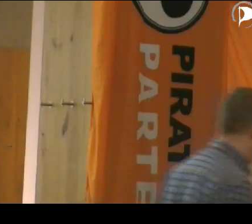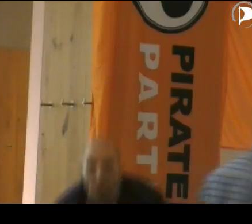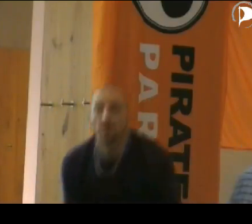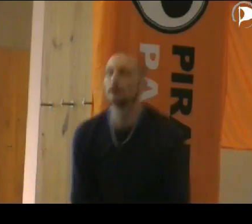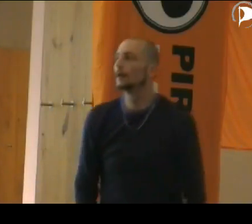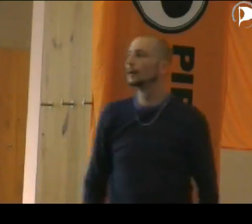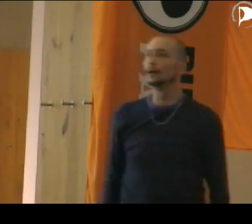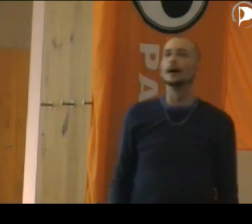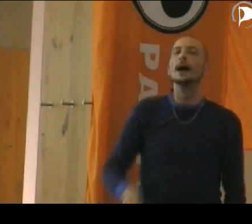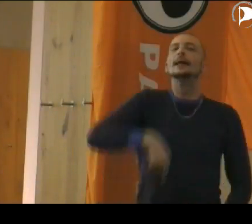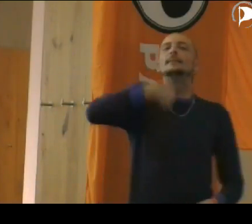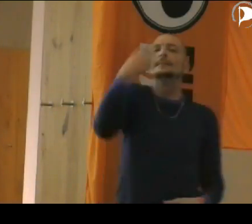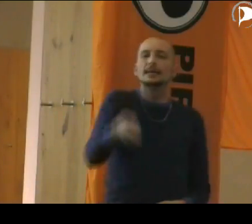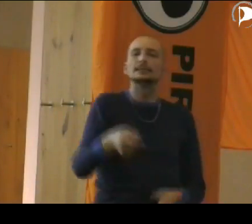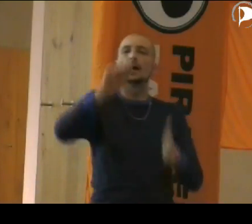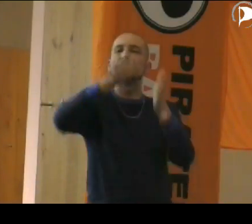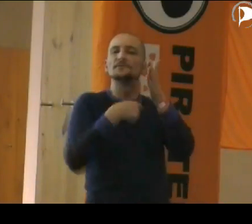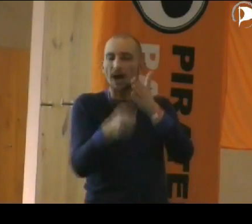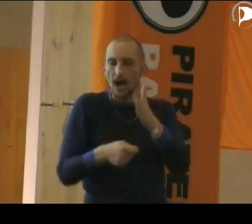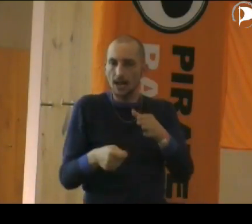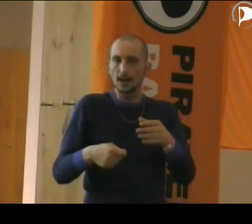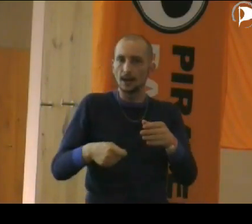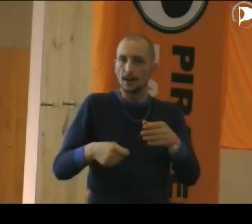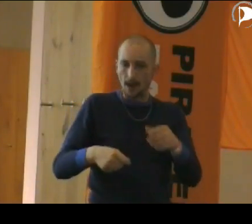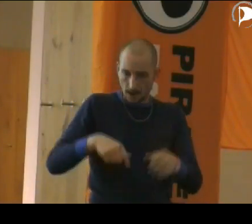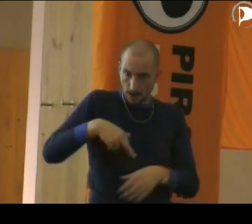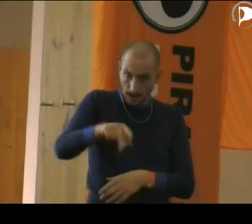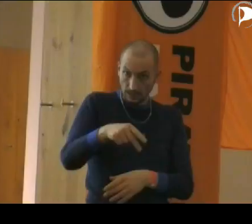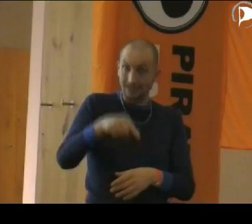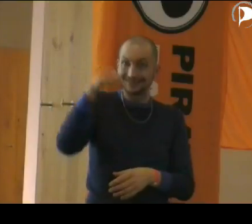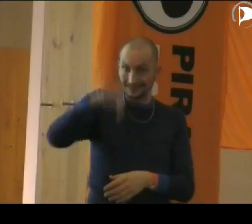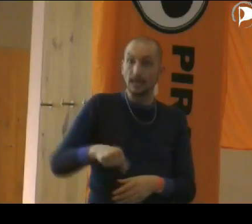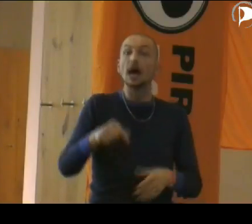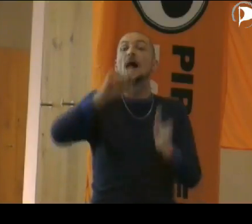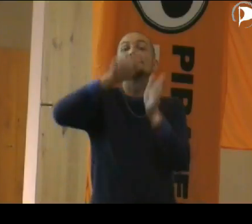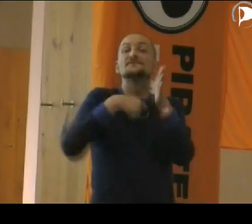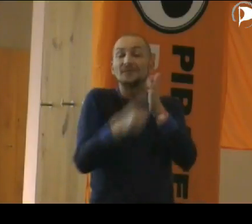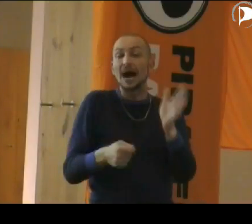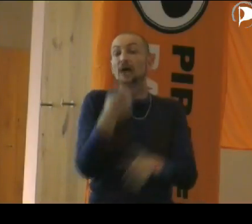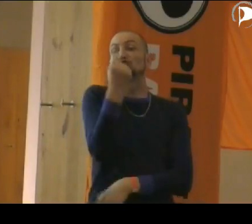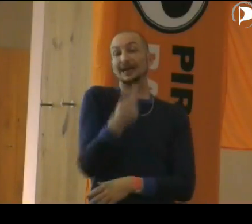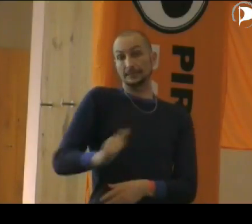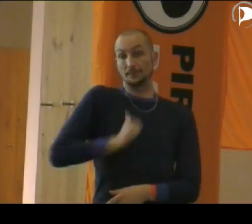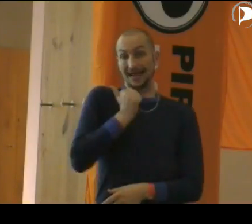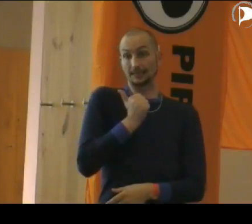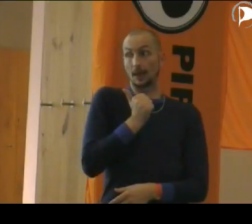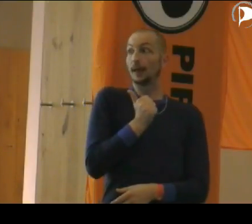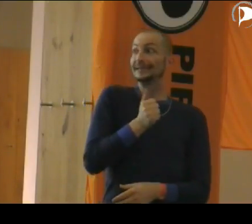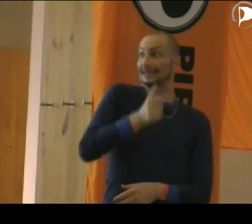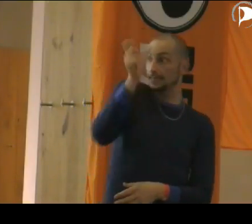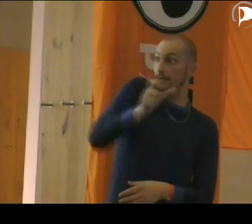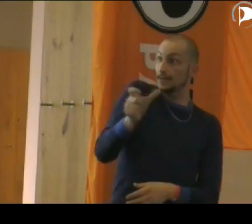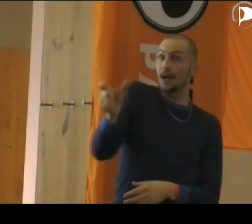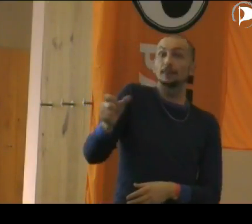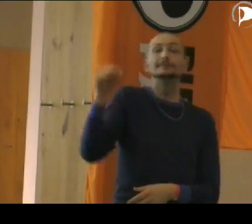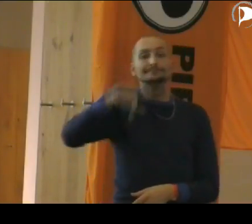der nächste mal dann stehen da haben wir haben die wahl des schatzmeisters ich habe es meisterkandidaten den mal